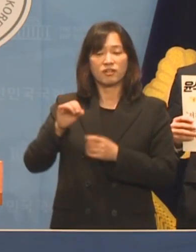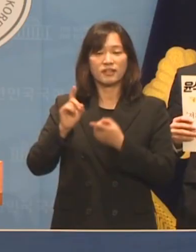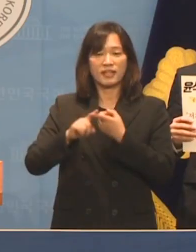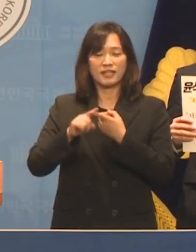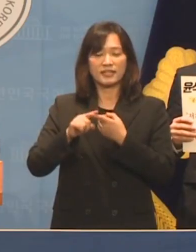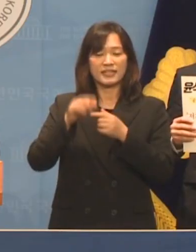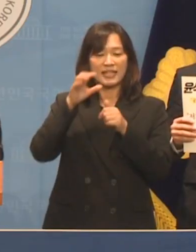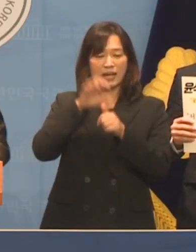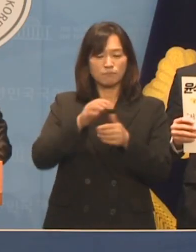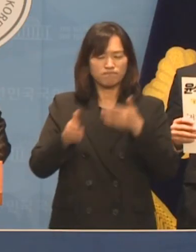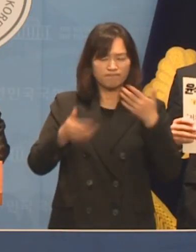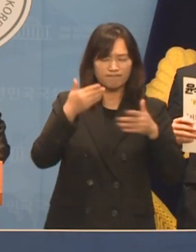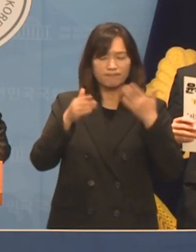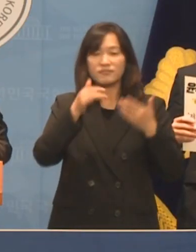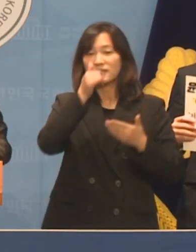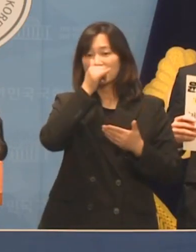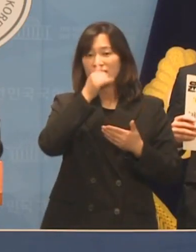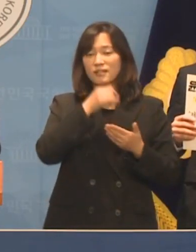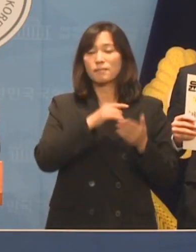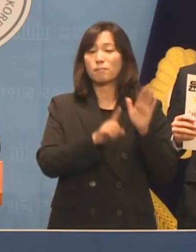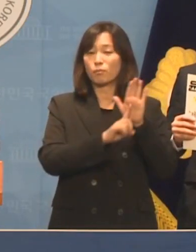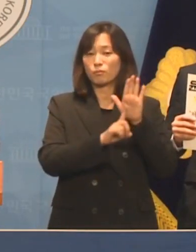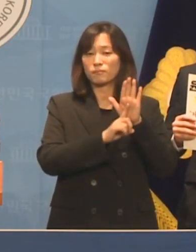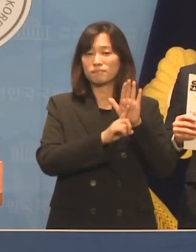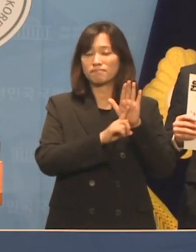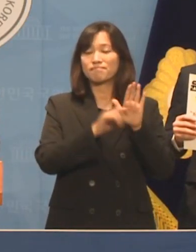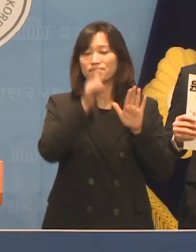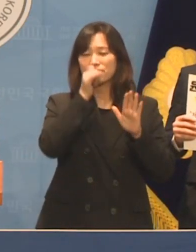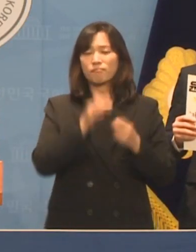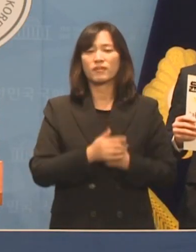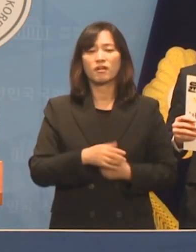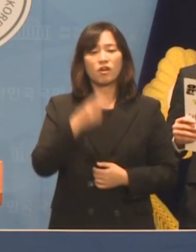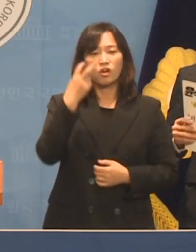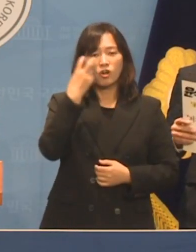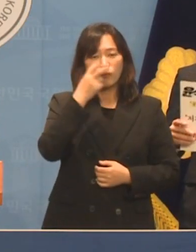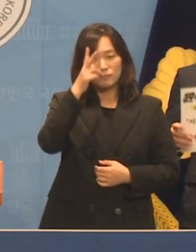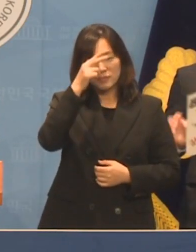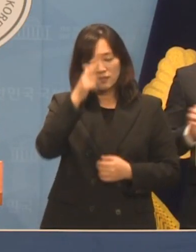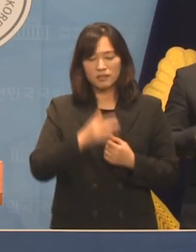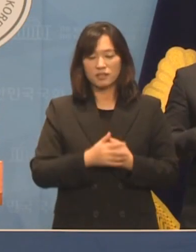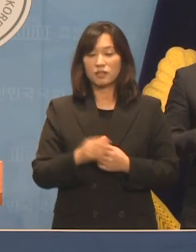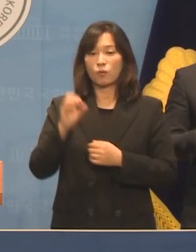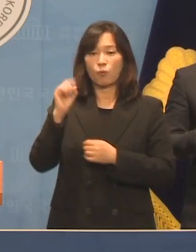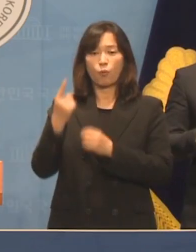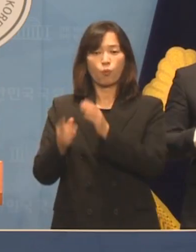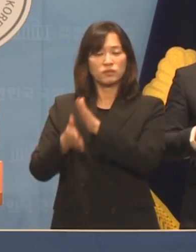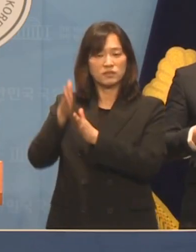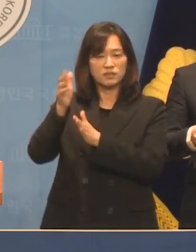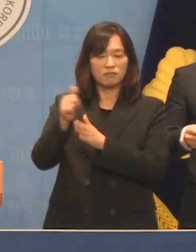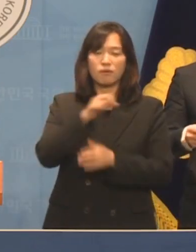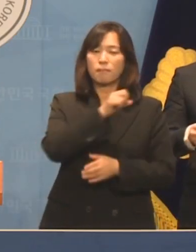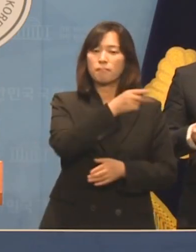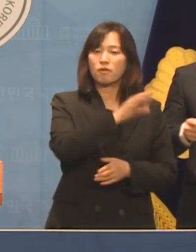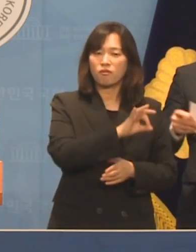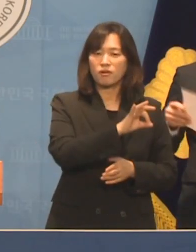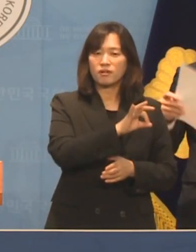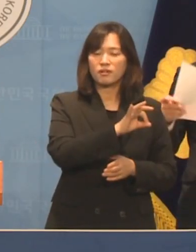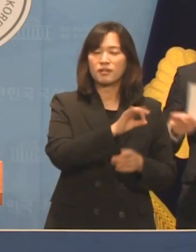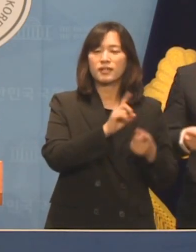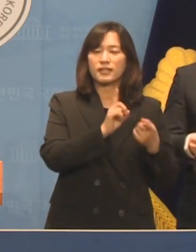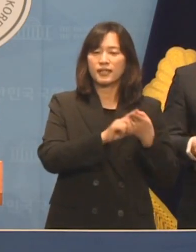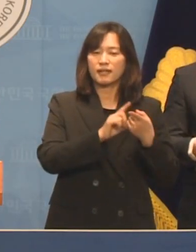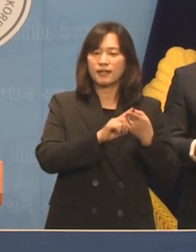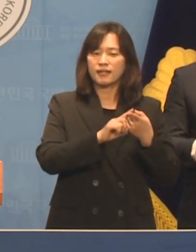이루어졌다는 보도가 나왔습니다. 검찰이 오세훈 시장과 명태균의 그